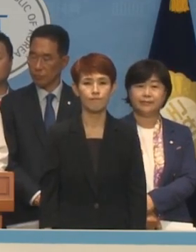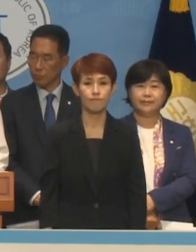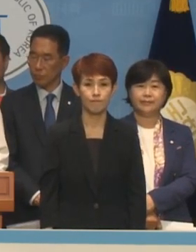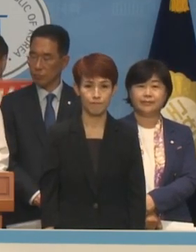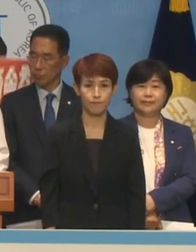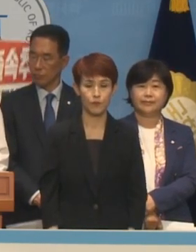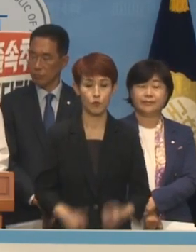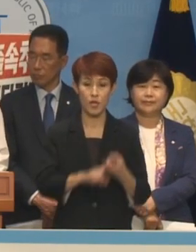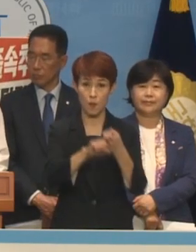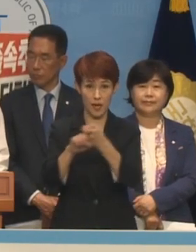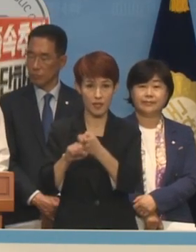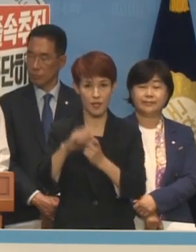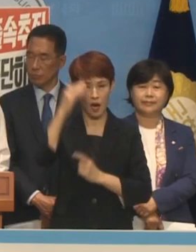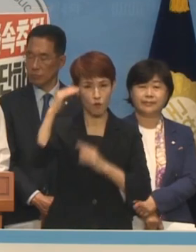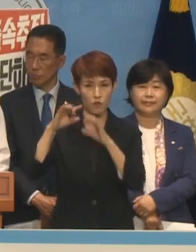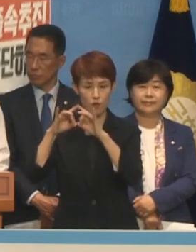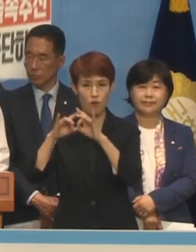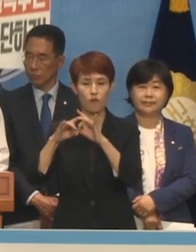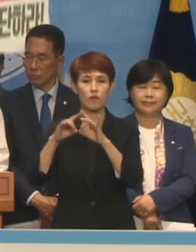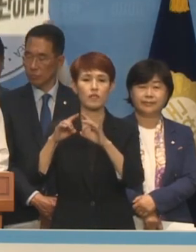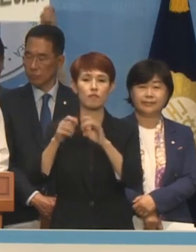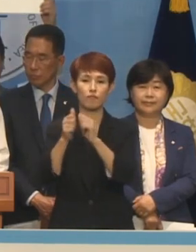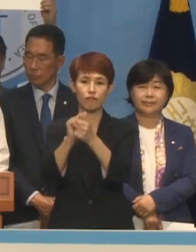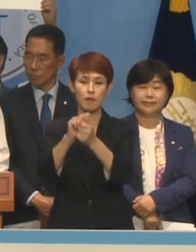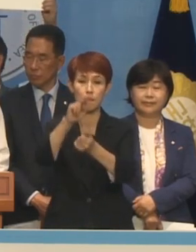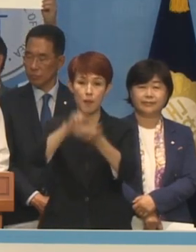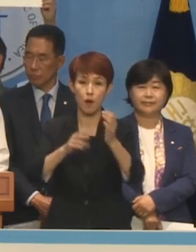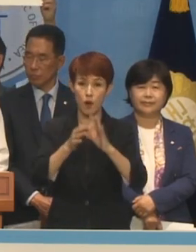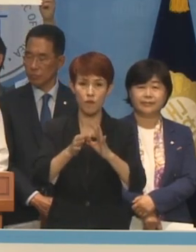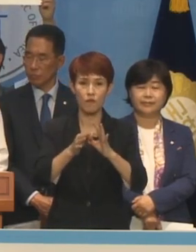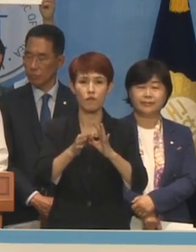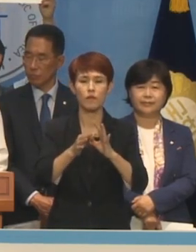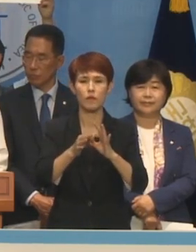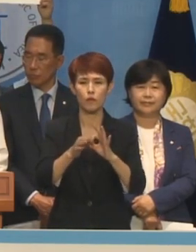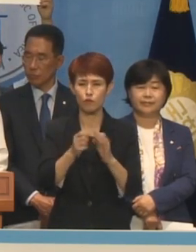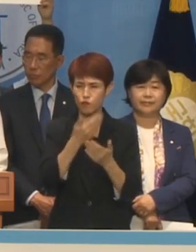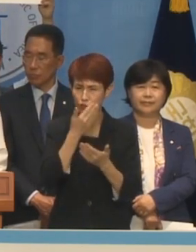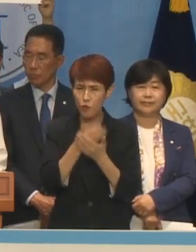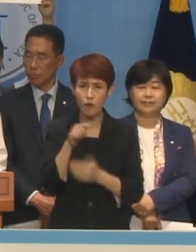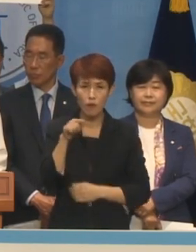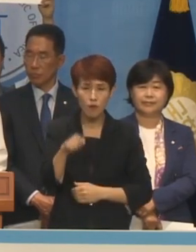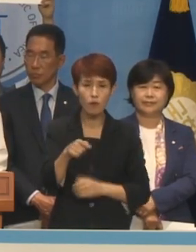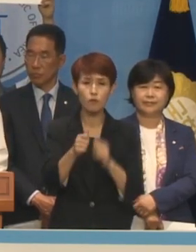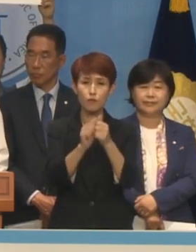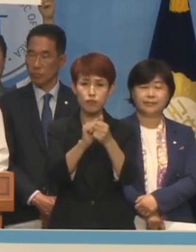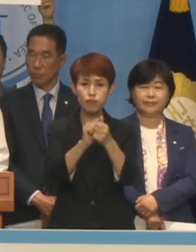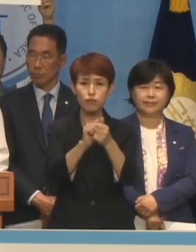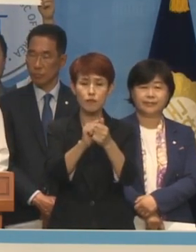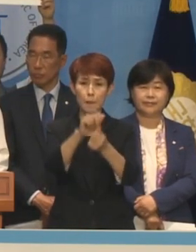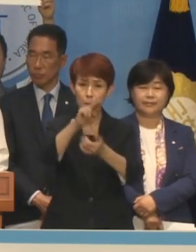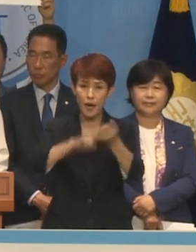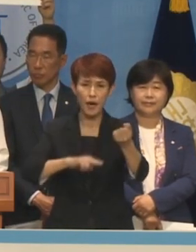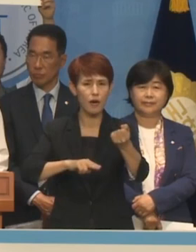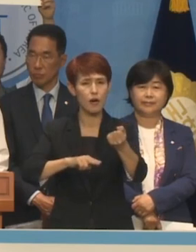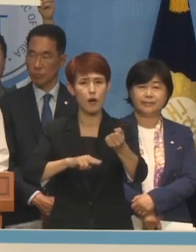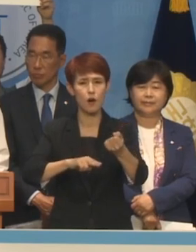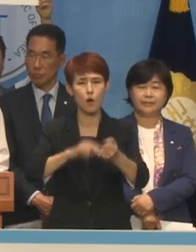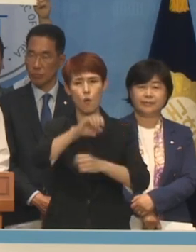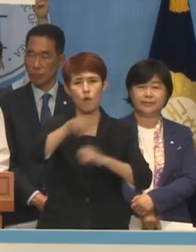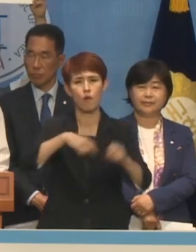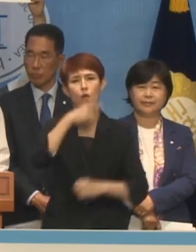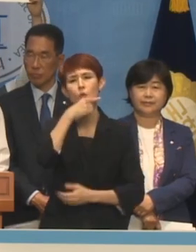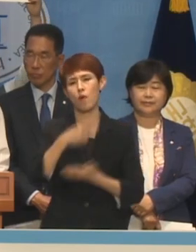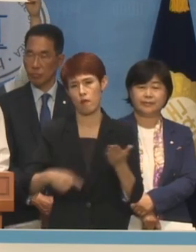우리 연맹은 한전 KDN 지분 매각과 관련해 한전의 캐시카우 역할을 해온 한전 KDN 지분 매각은 득보다 실이